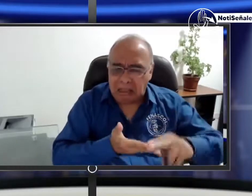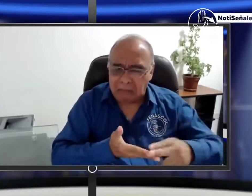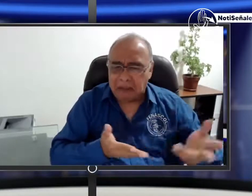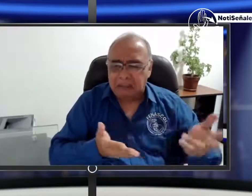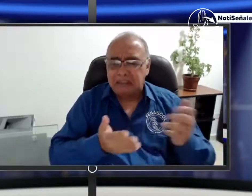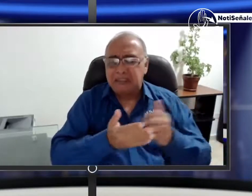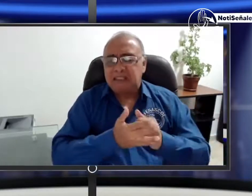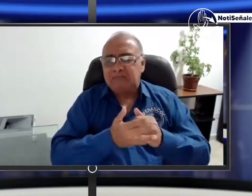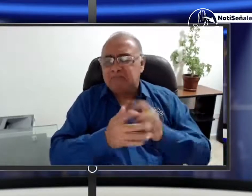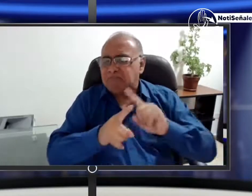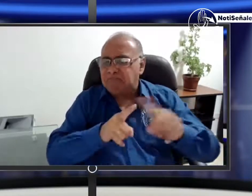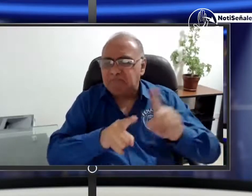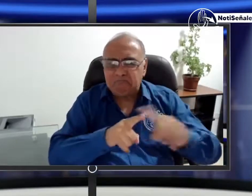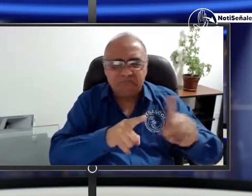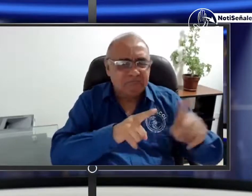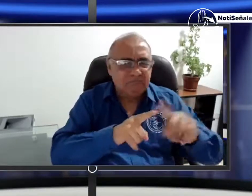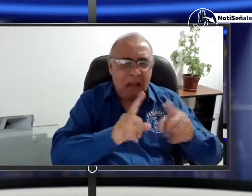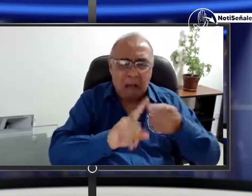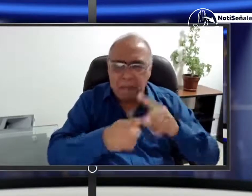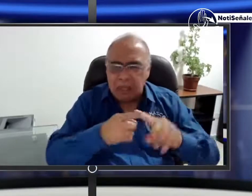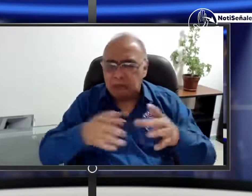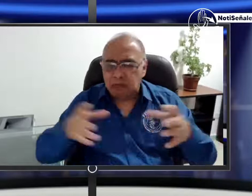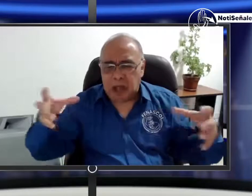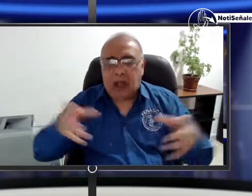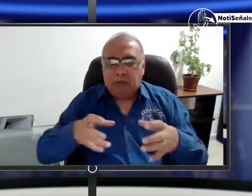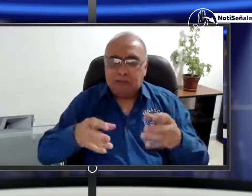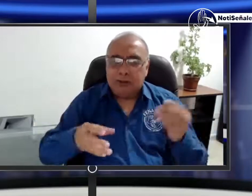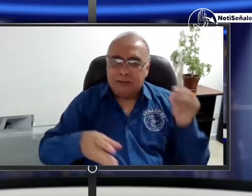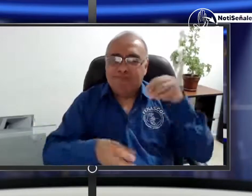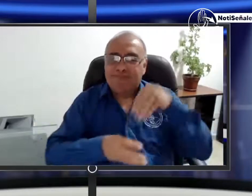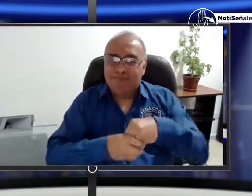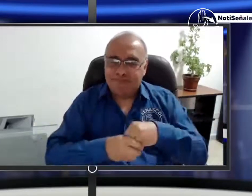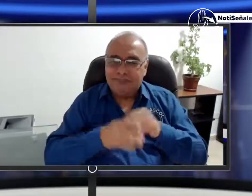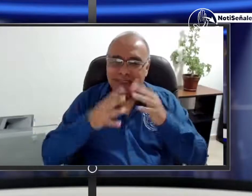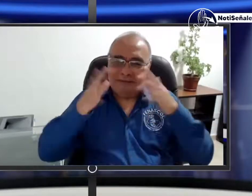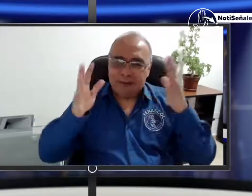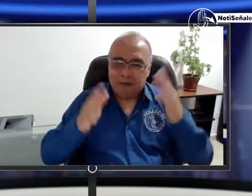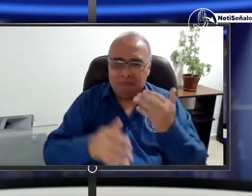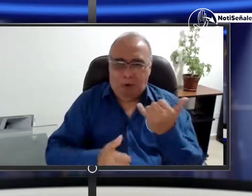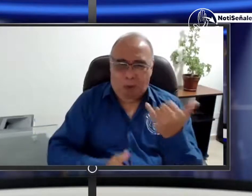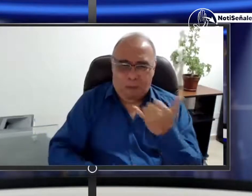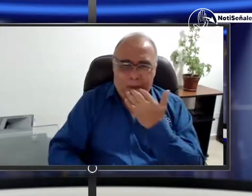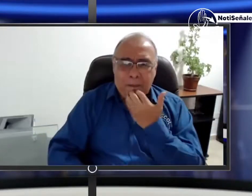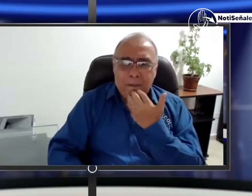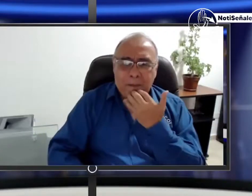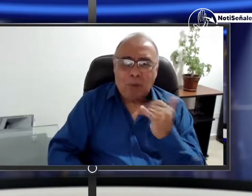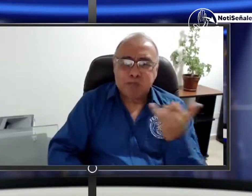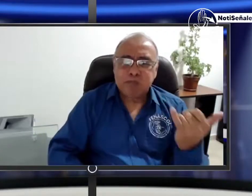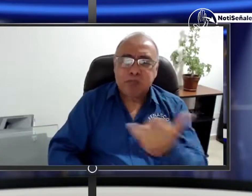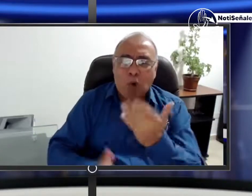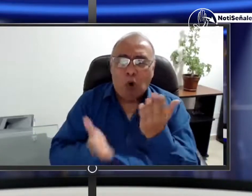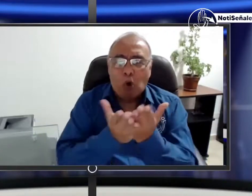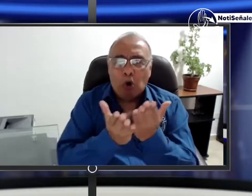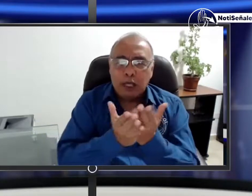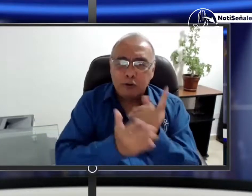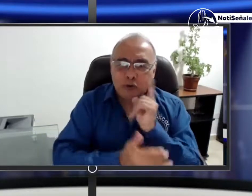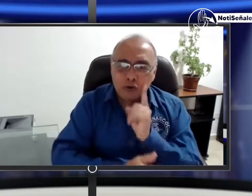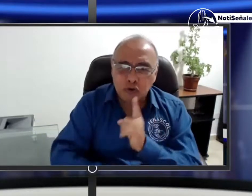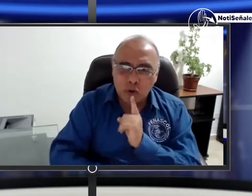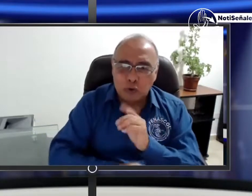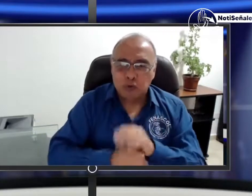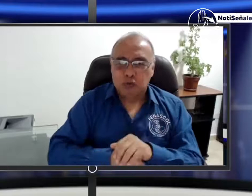integrantes también estamos hablando de personas como familias amigos actores